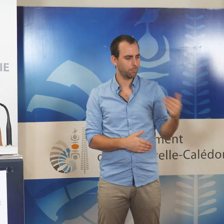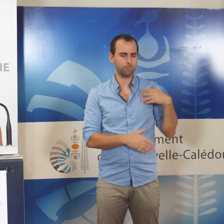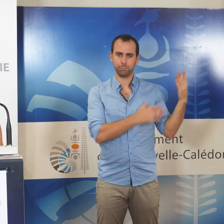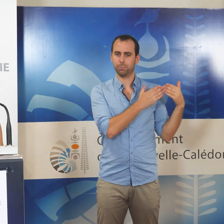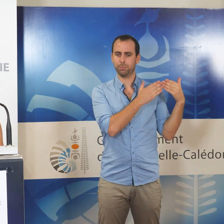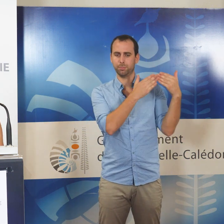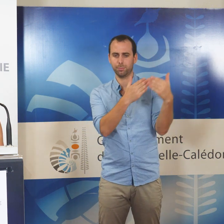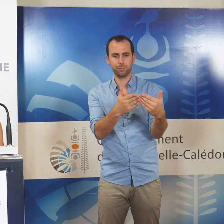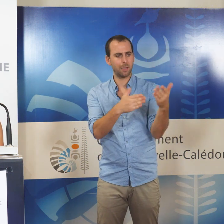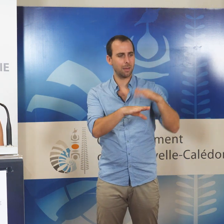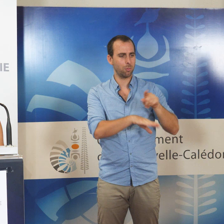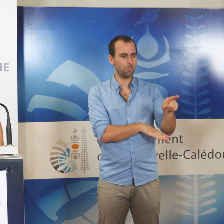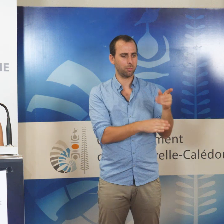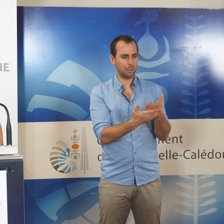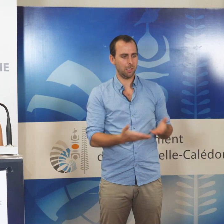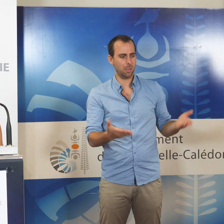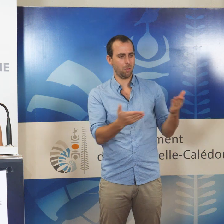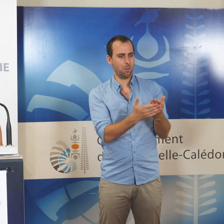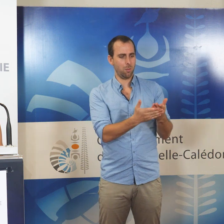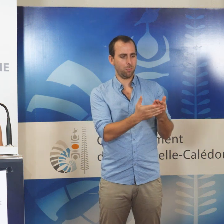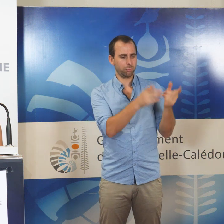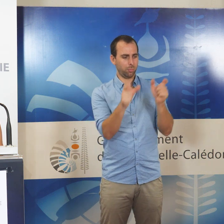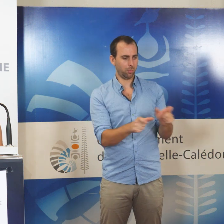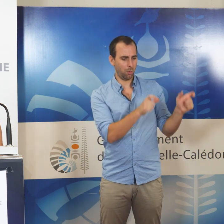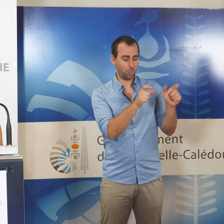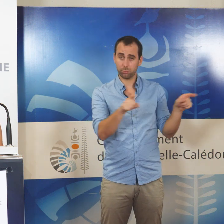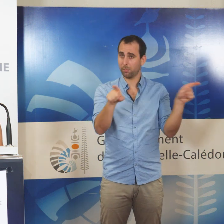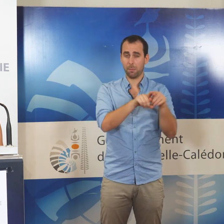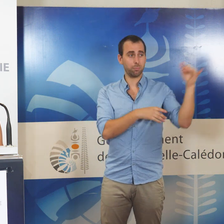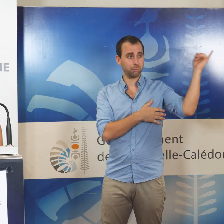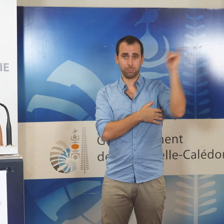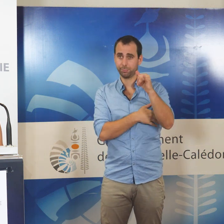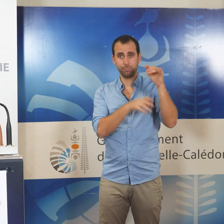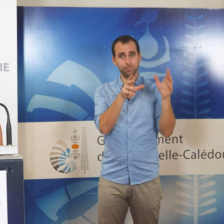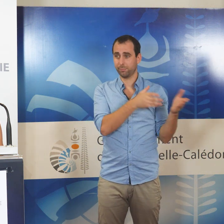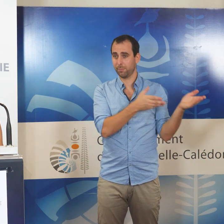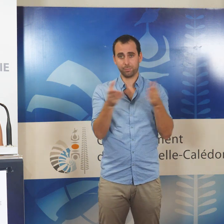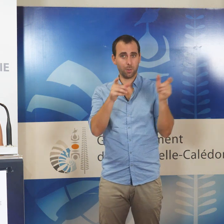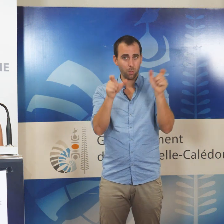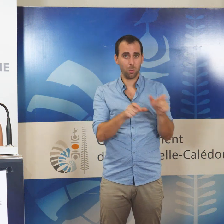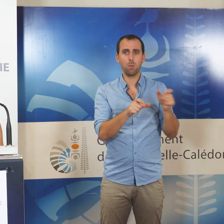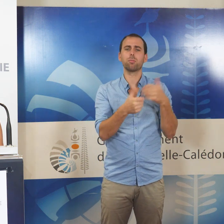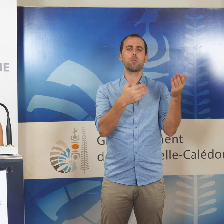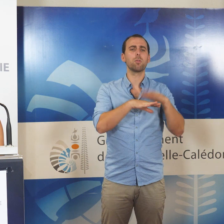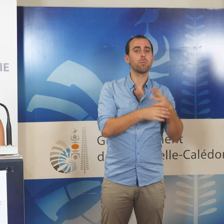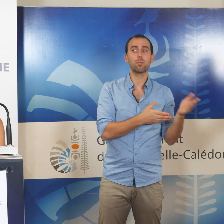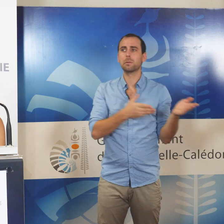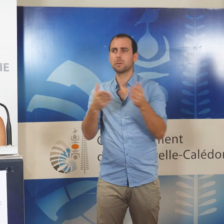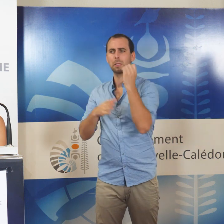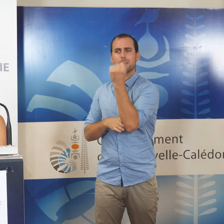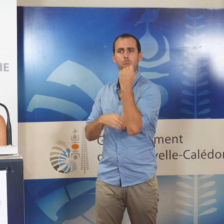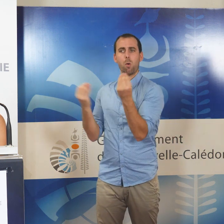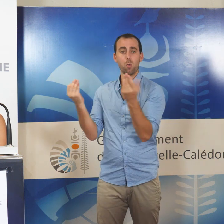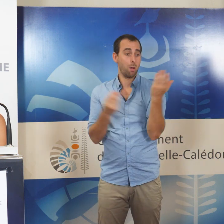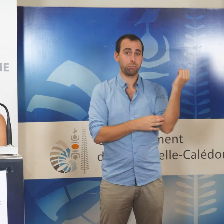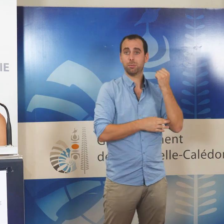qui devait avoir les mêmes conditions que l'ensemble des rapatriements et qui devait être isolé sur un autre site, en l'occurrence le bateau, c'est ce qui avait été accepté. Et là, on